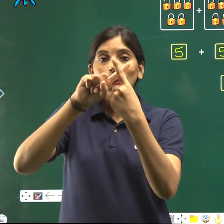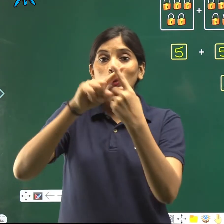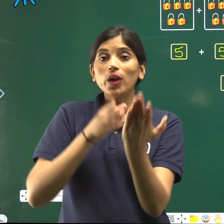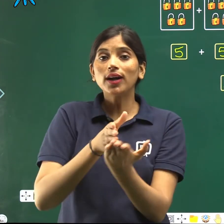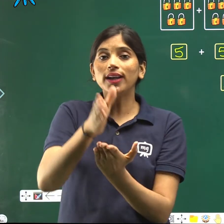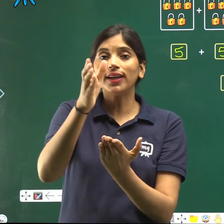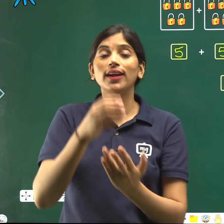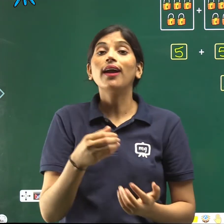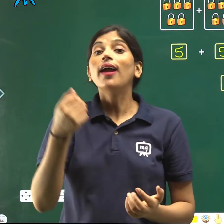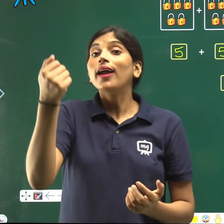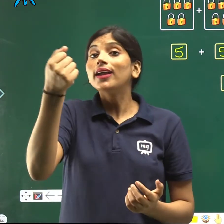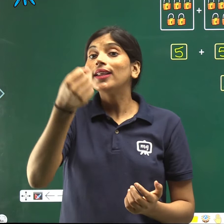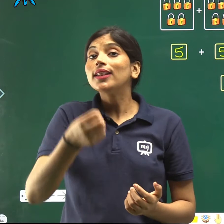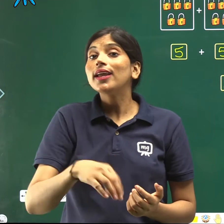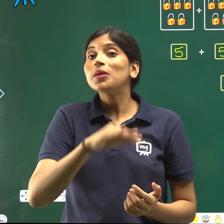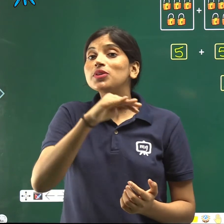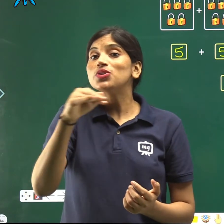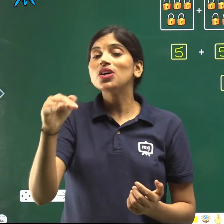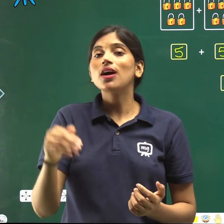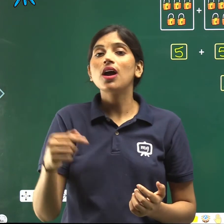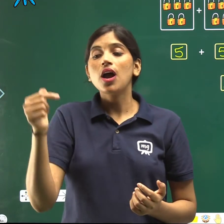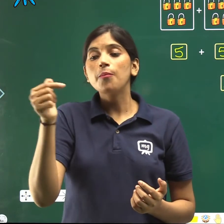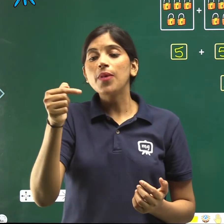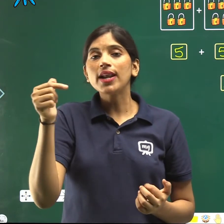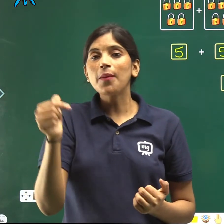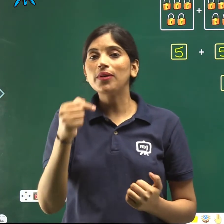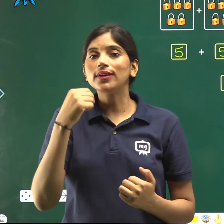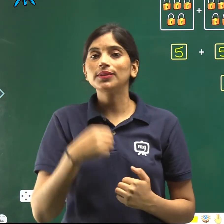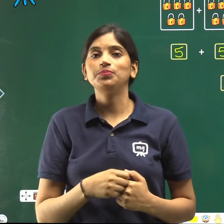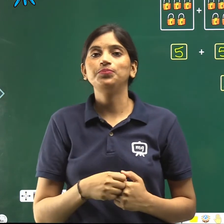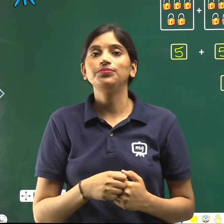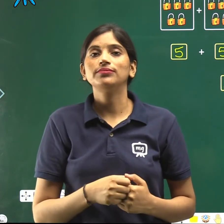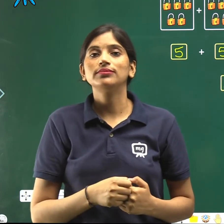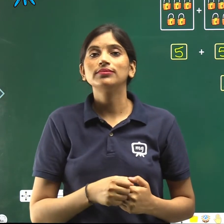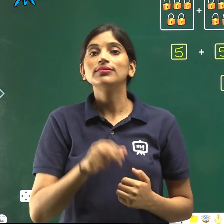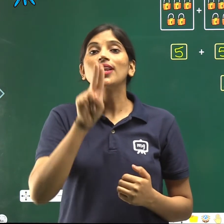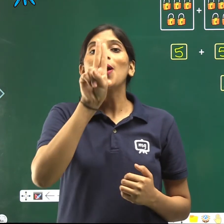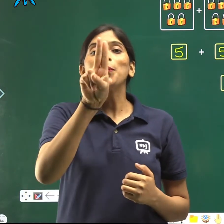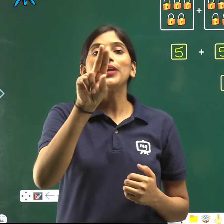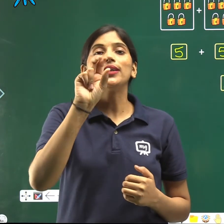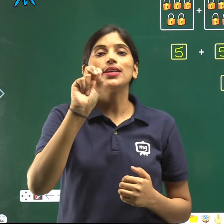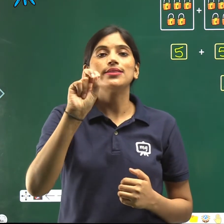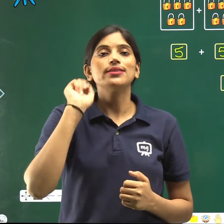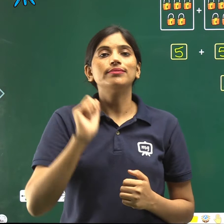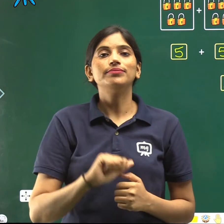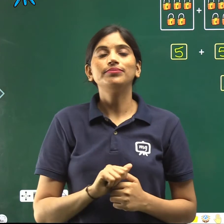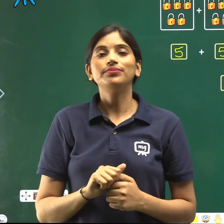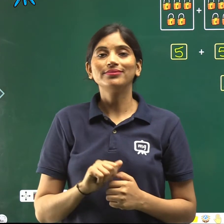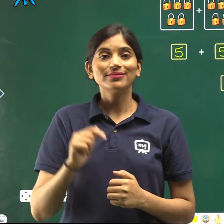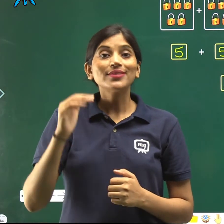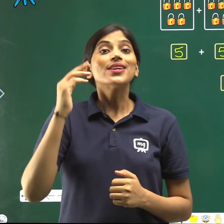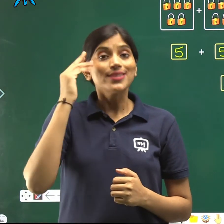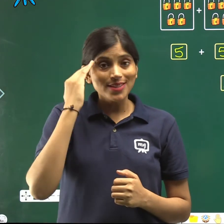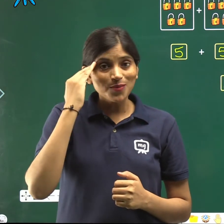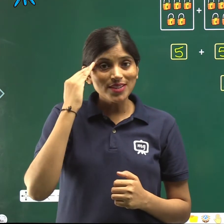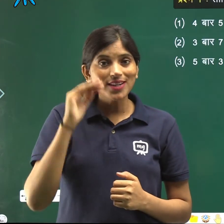करेंगे तो कितने आएंगे बच्चों? बराबर 20।